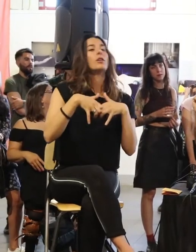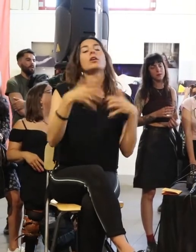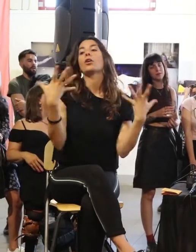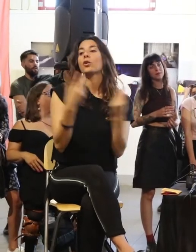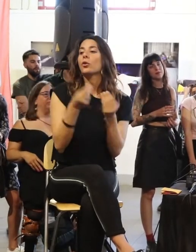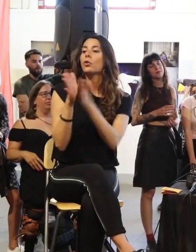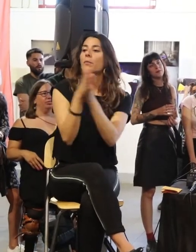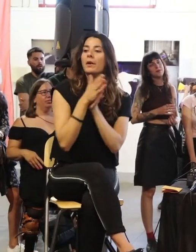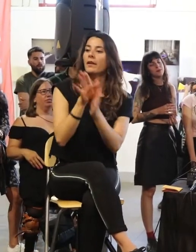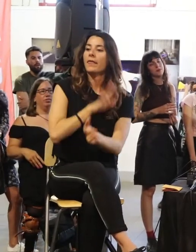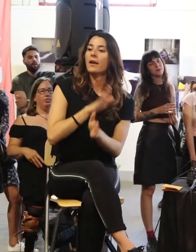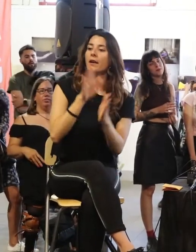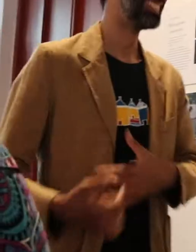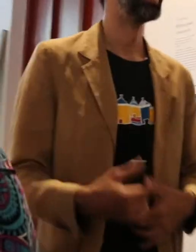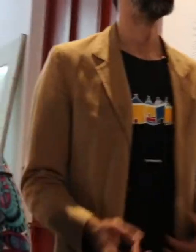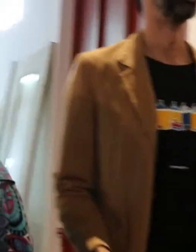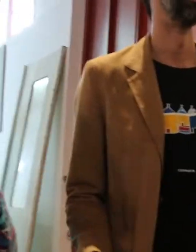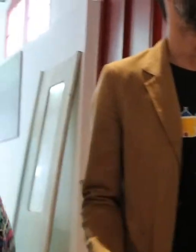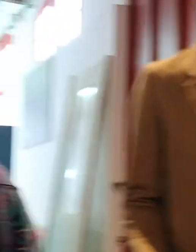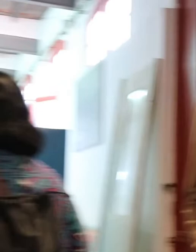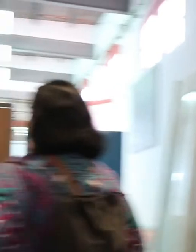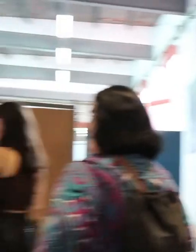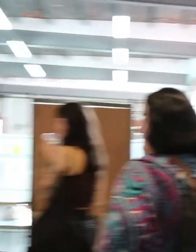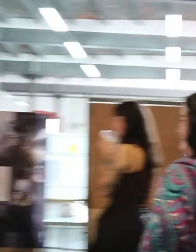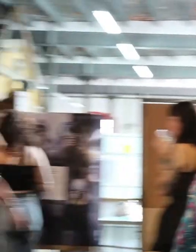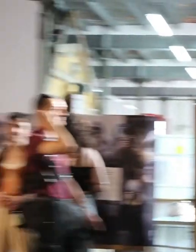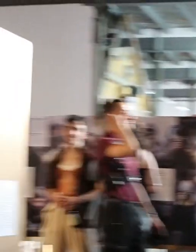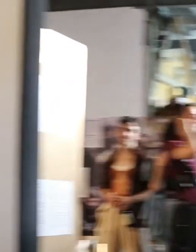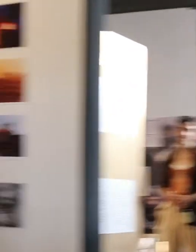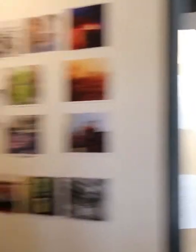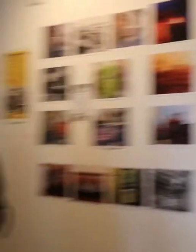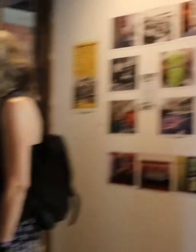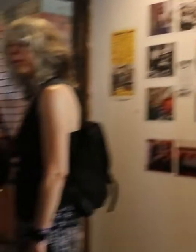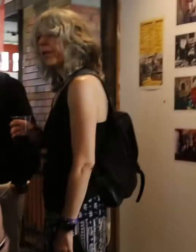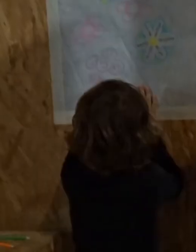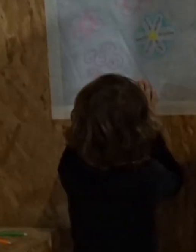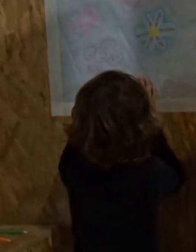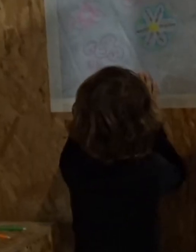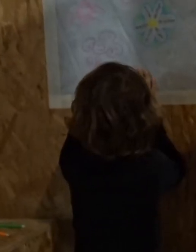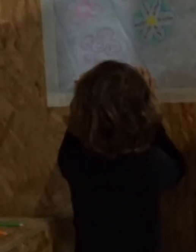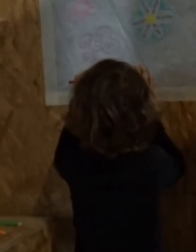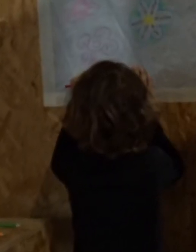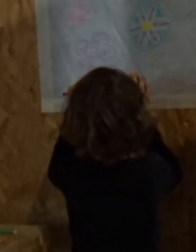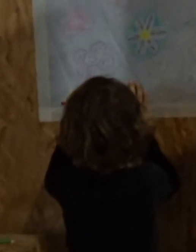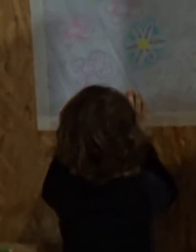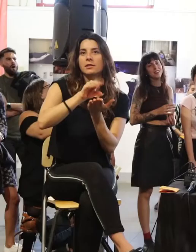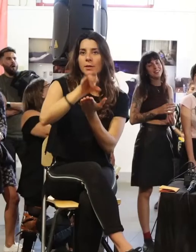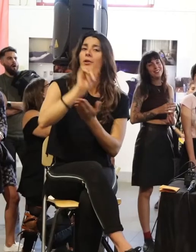Caradona, en temas de imágenes de archivo, digitalización, memoria colectiva y así, y la